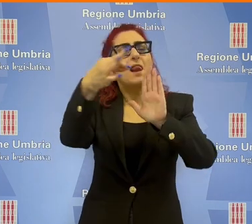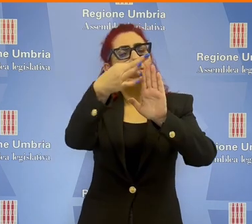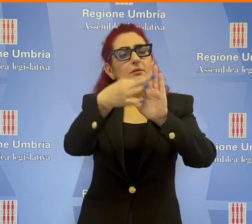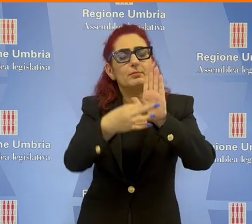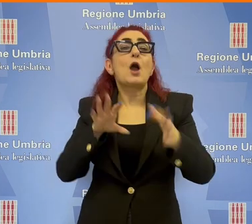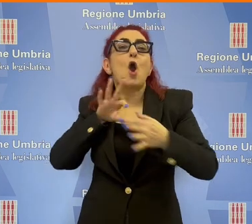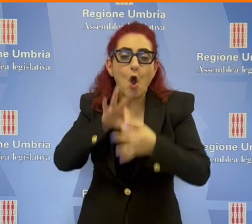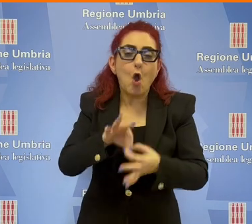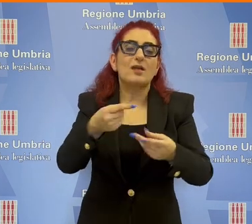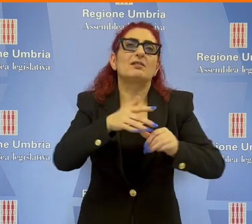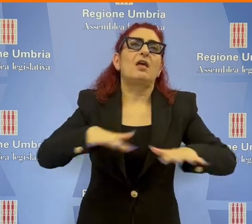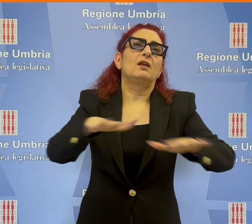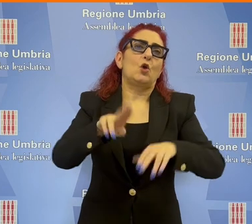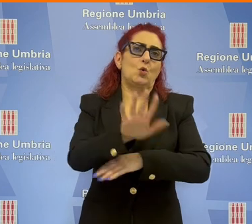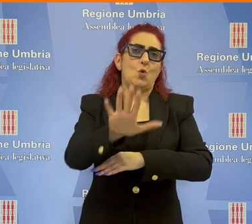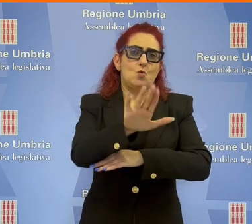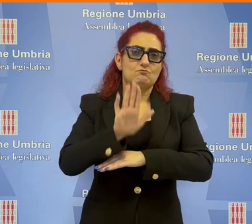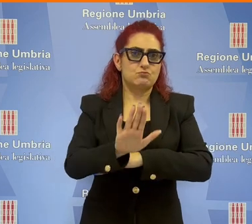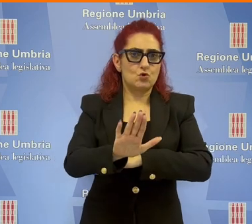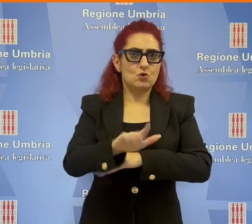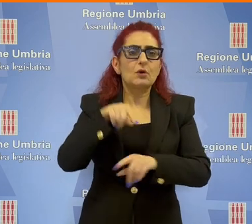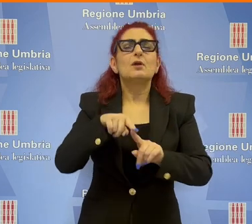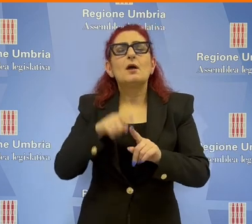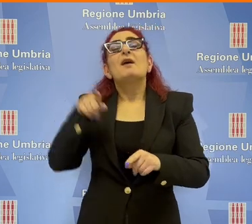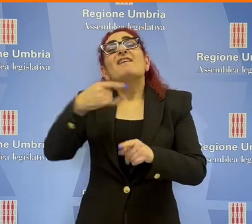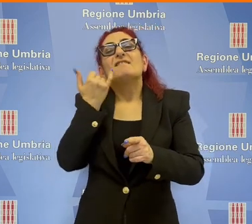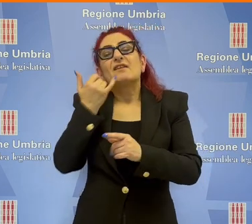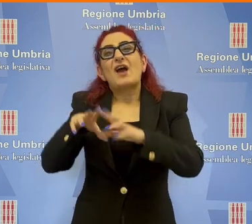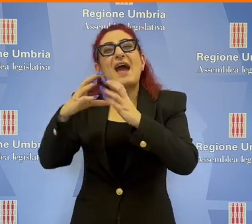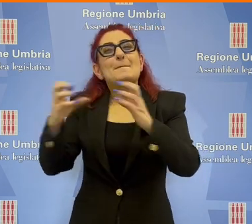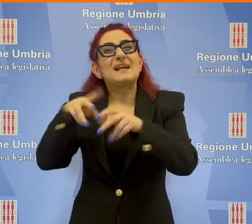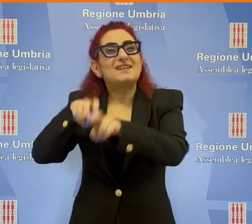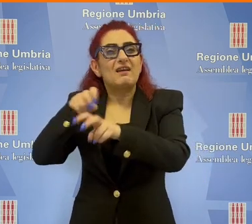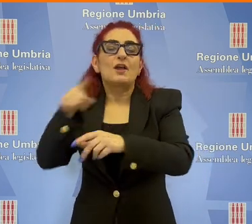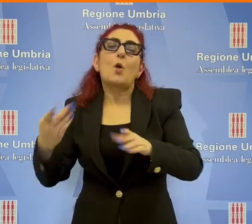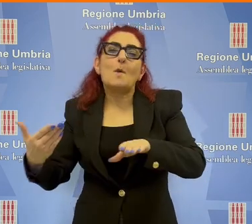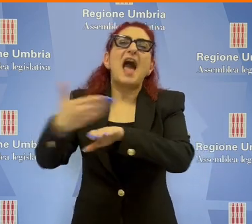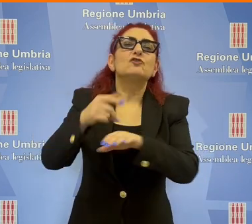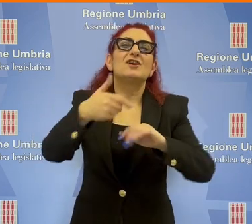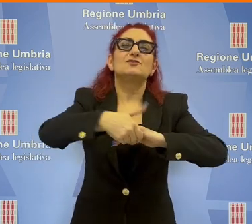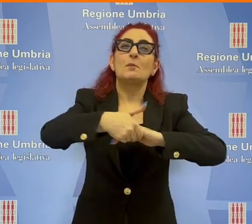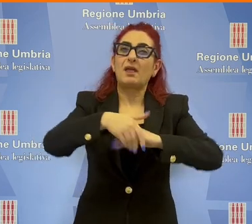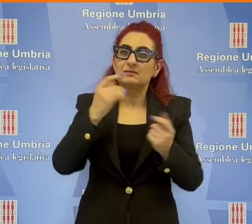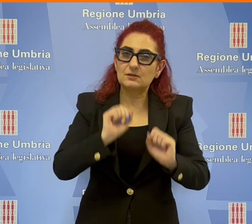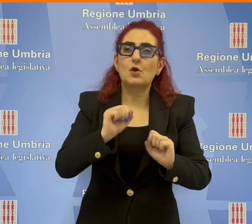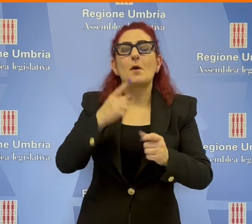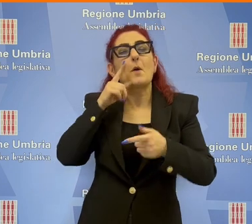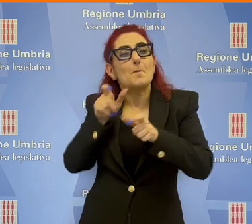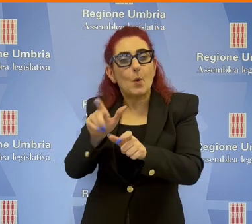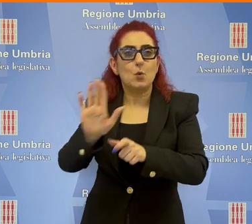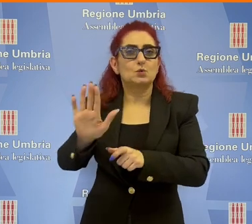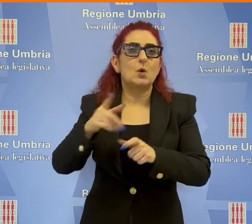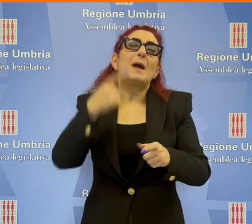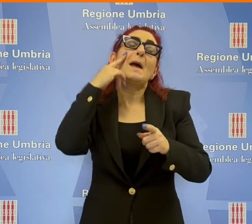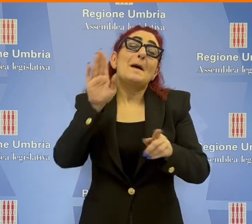origine umbro. Favorire l'accesso al credito alle imprese agricole in considerazione della peculiarità che le riguardano, con particolare attenzione